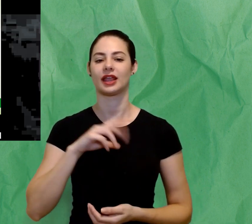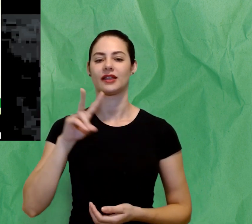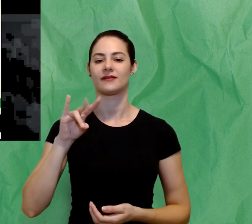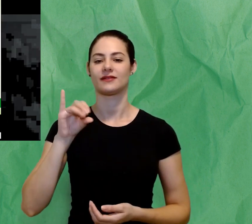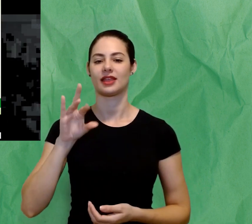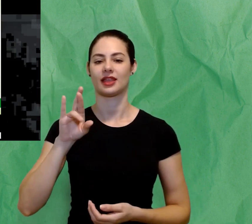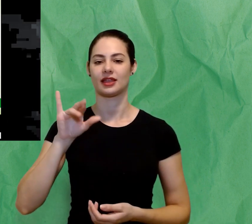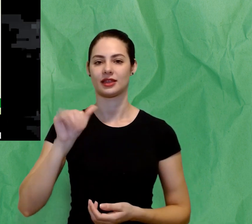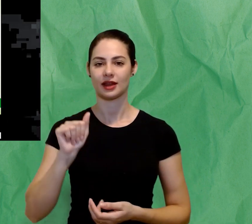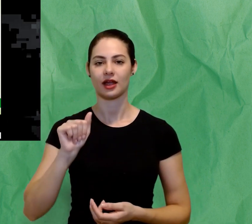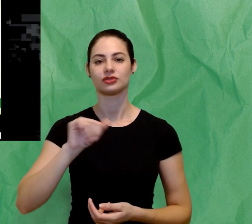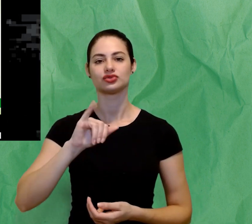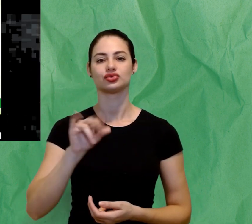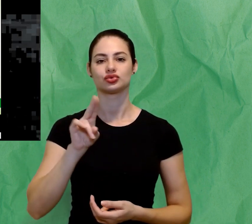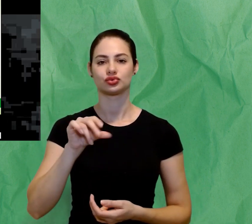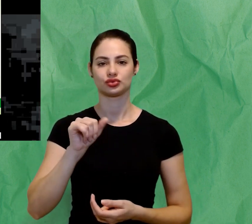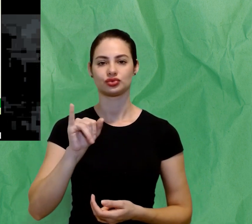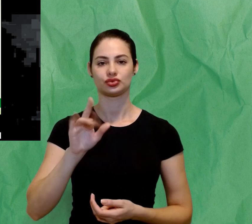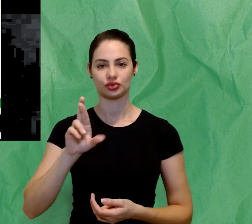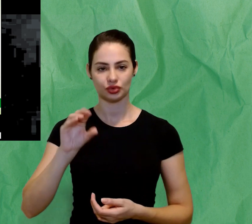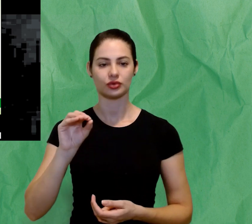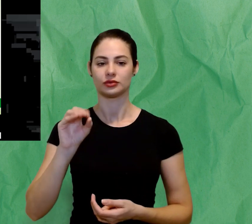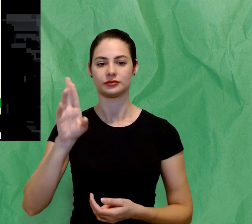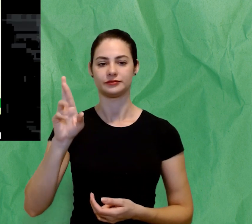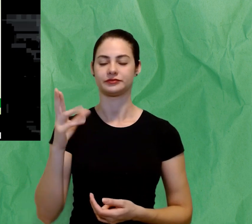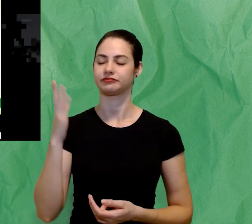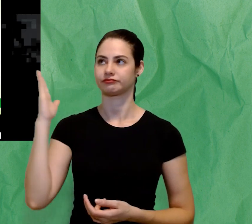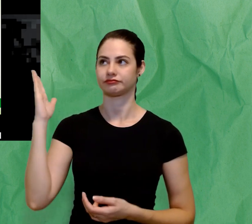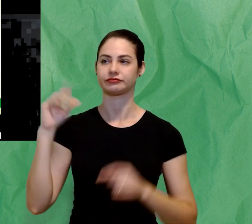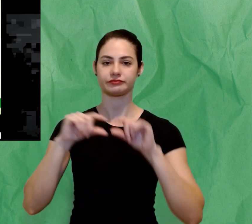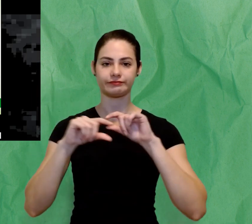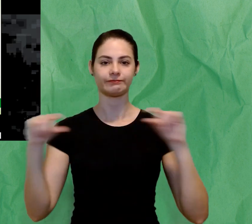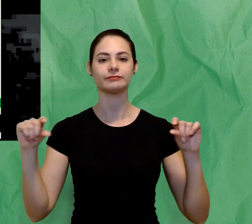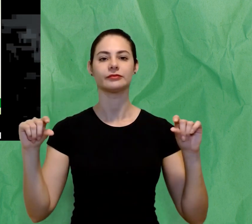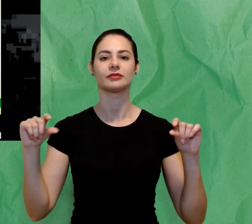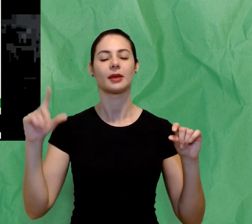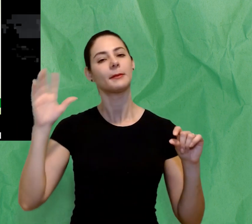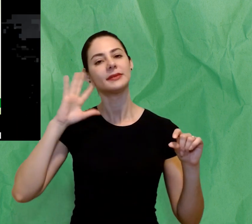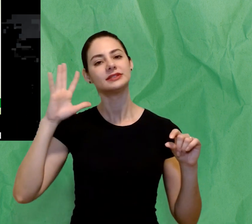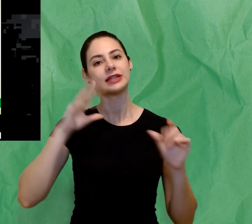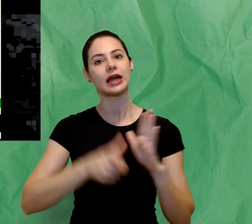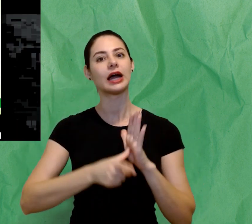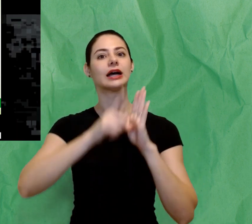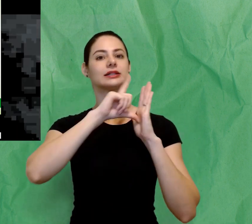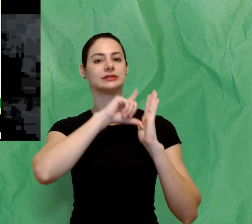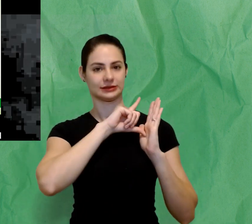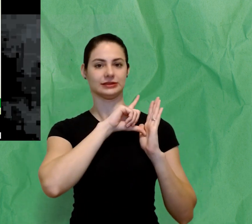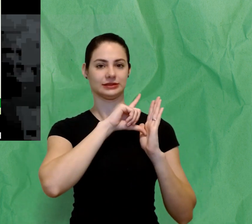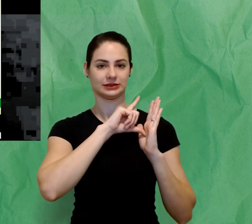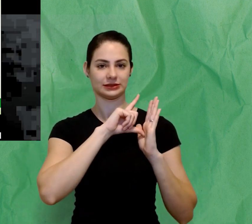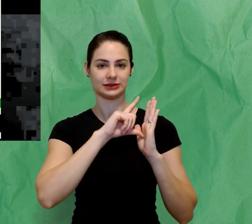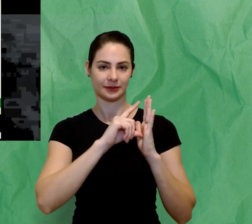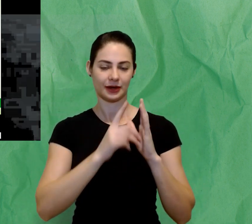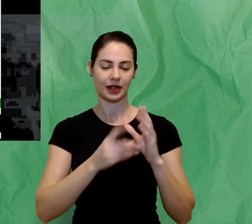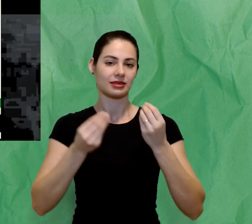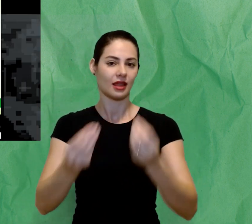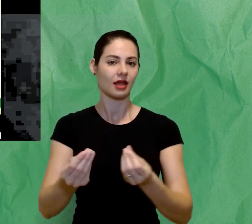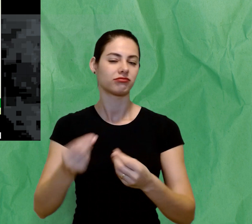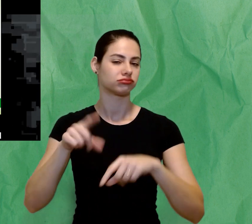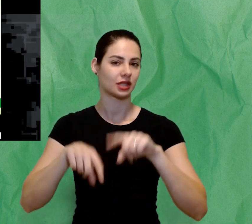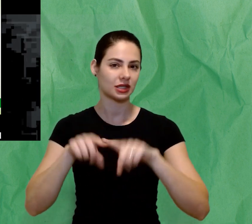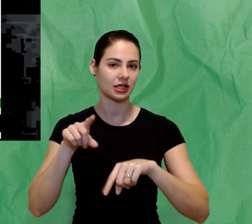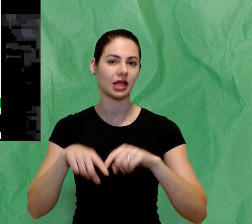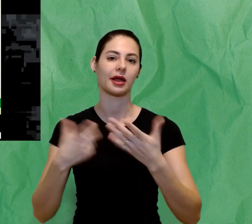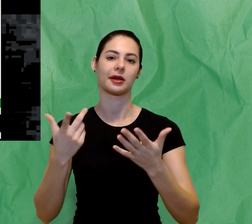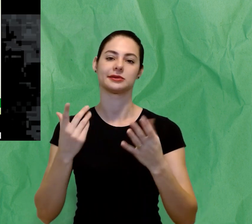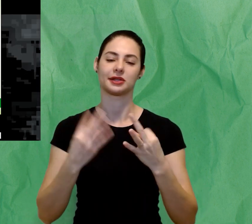Rossi e Silva, 2019, são questões para a gente pensar antes de inserir, então, esses objetos de aprendizagem,